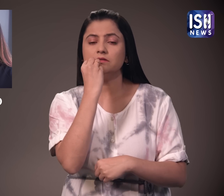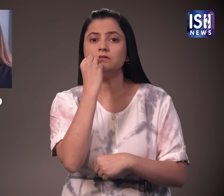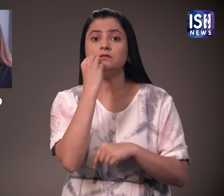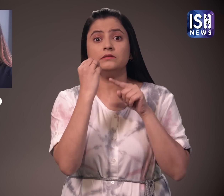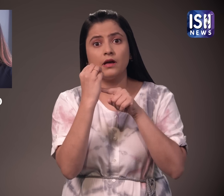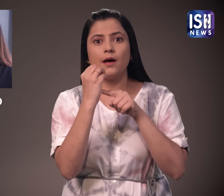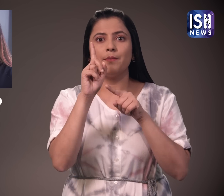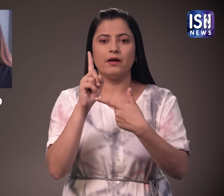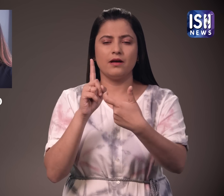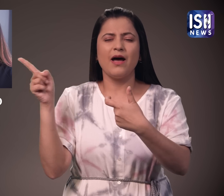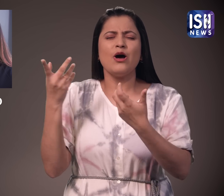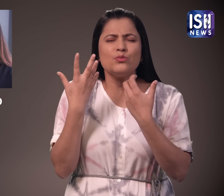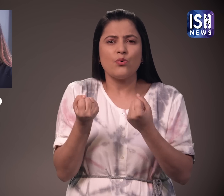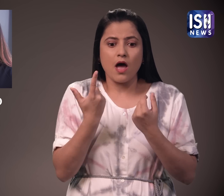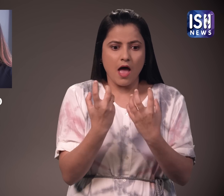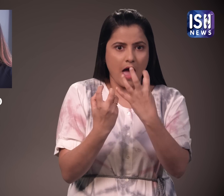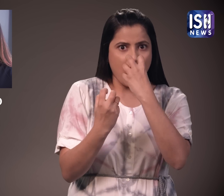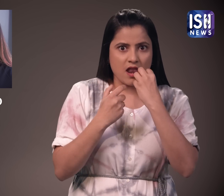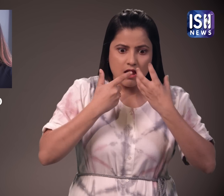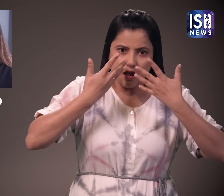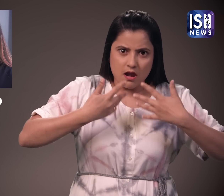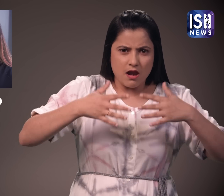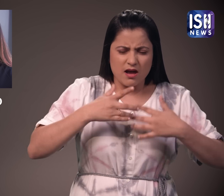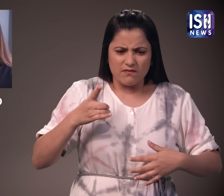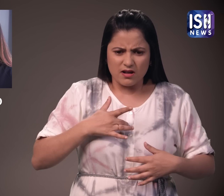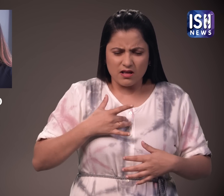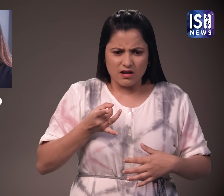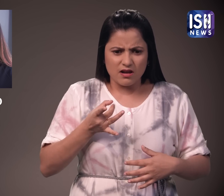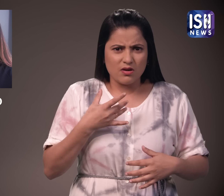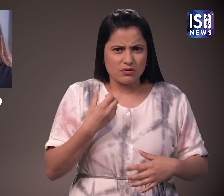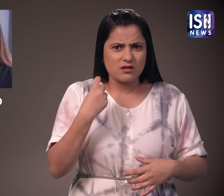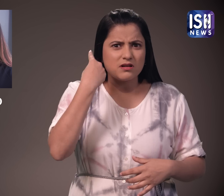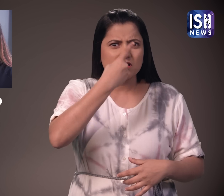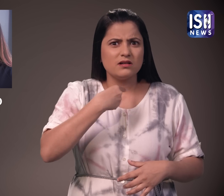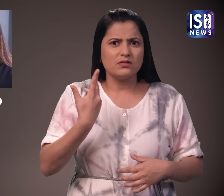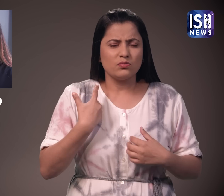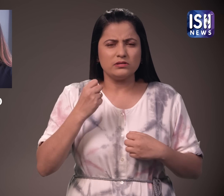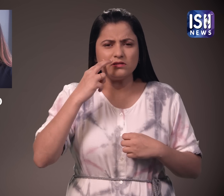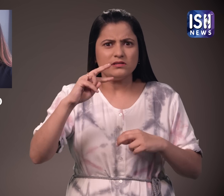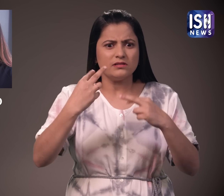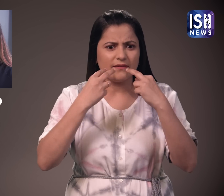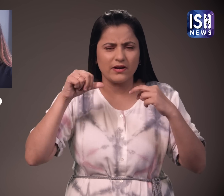में हुआ था घटना के बाद जब उसने खुद को फोन की स्क्रीन पर देखा तो उसके होश उड़ गए